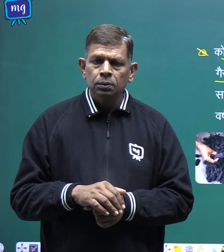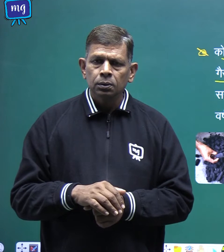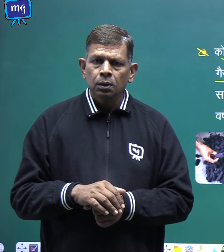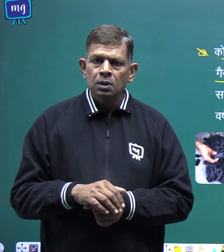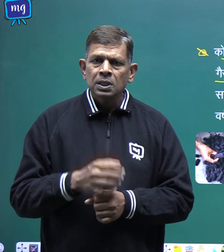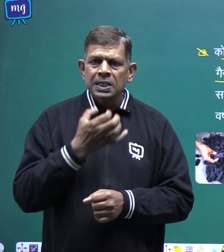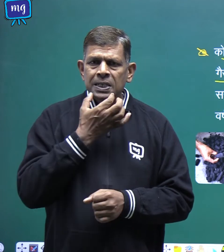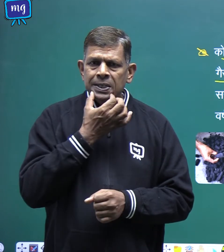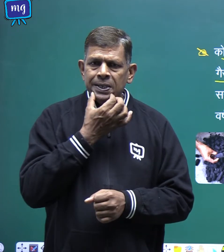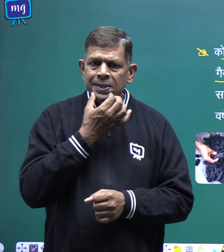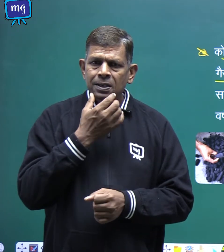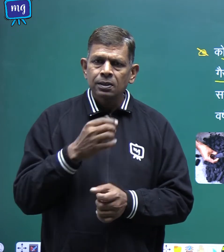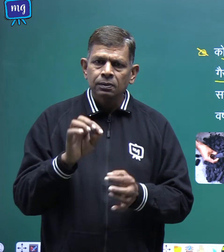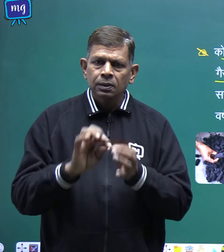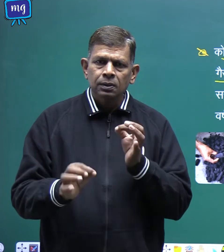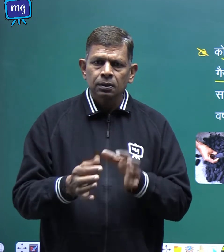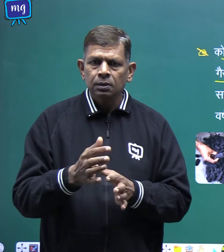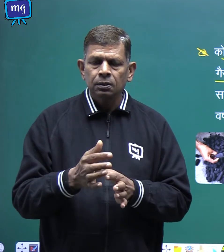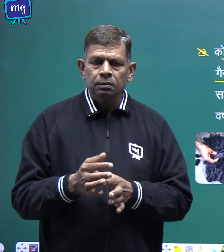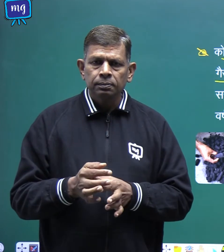जीवाश्म ईंधन है